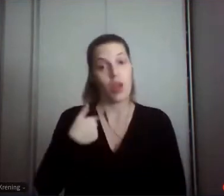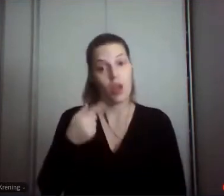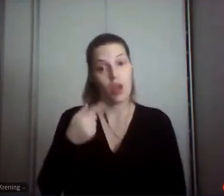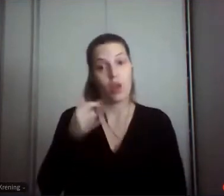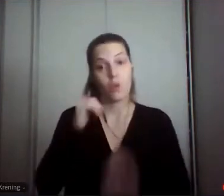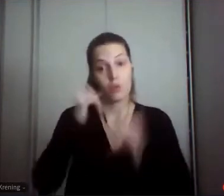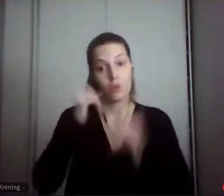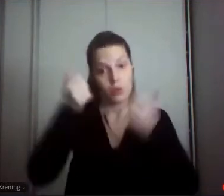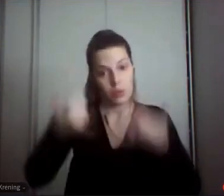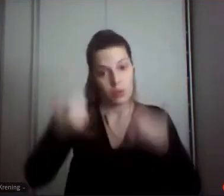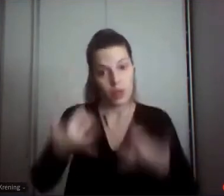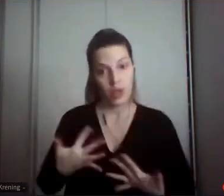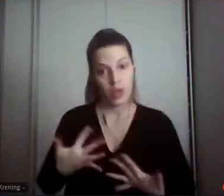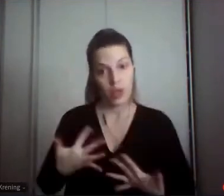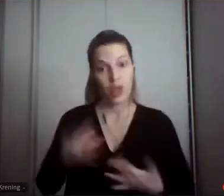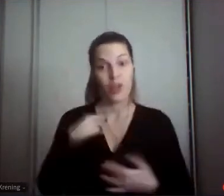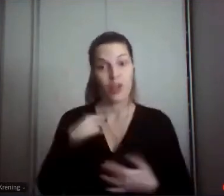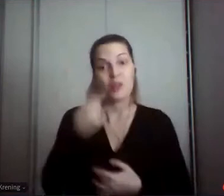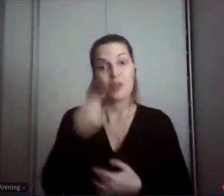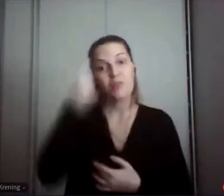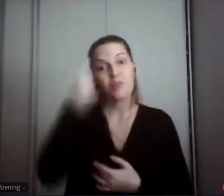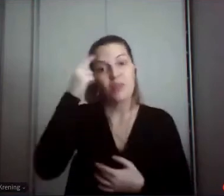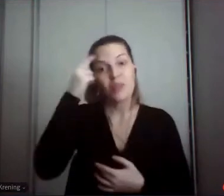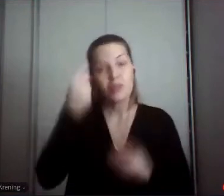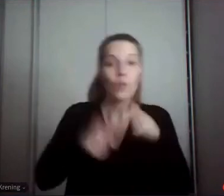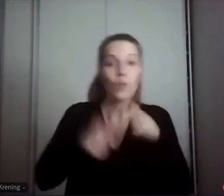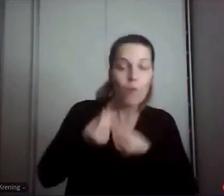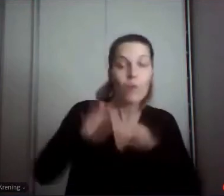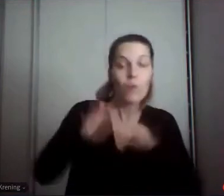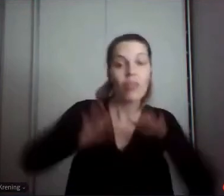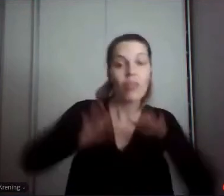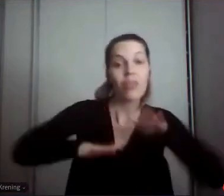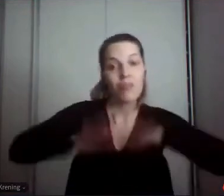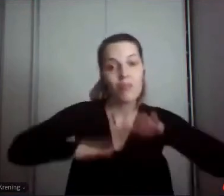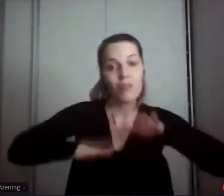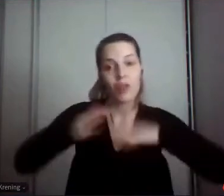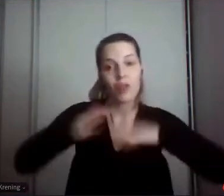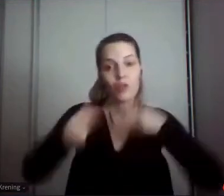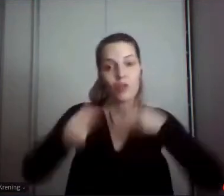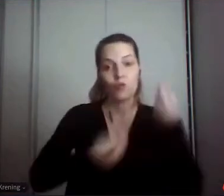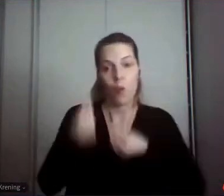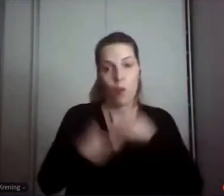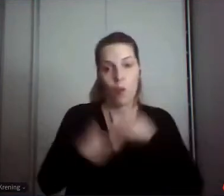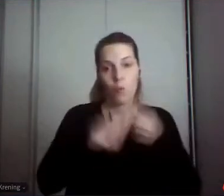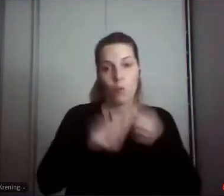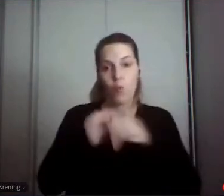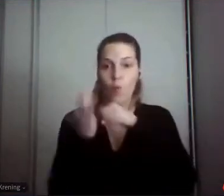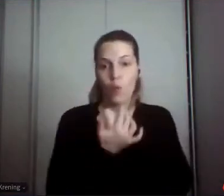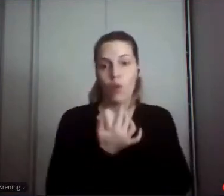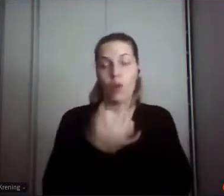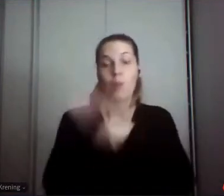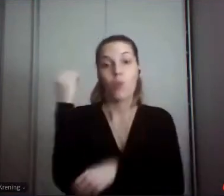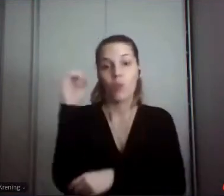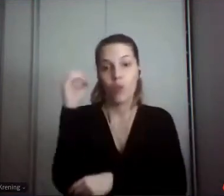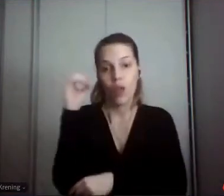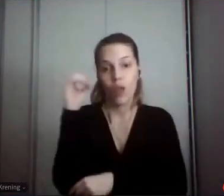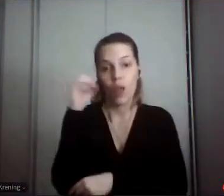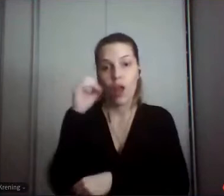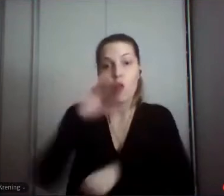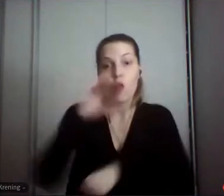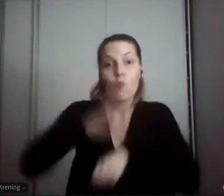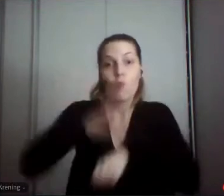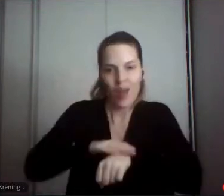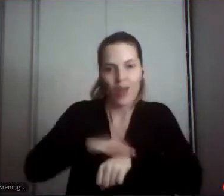de situações da situação de Porto Alegre, da possibilidade da gente realizar